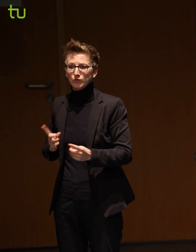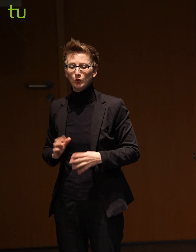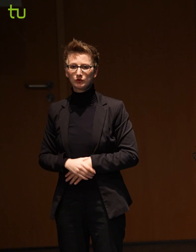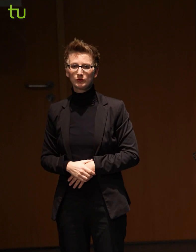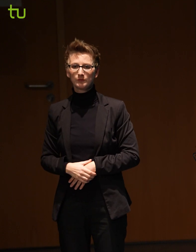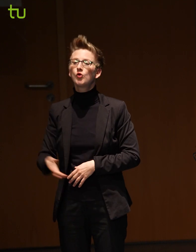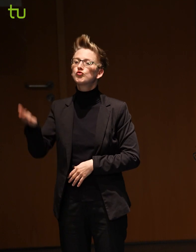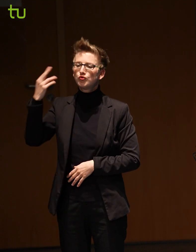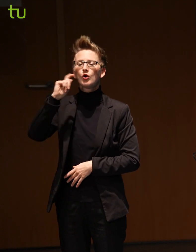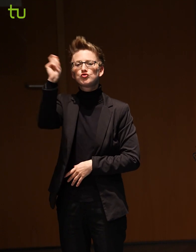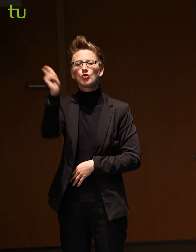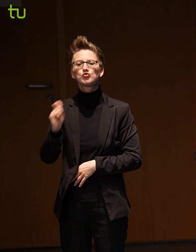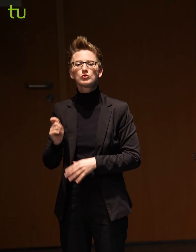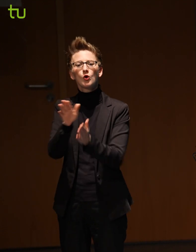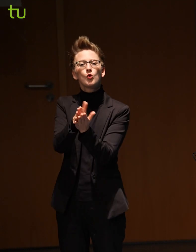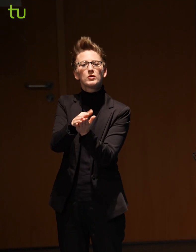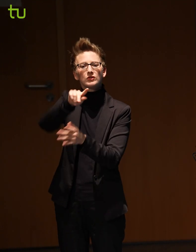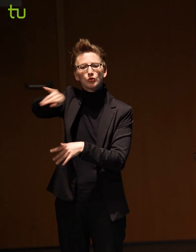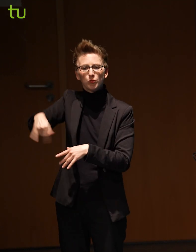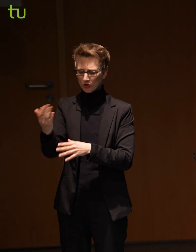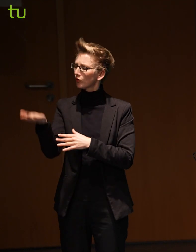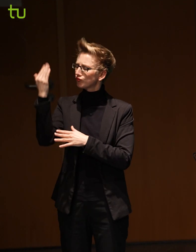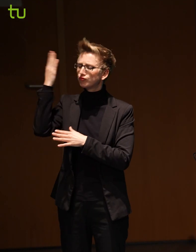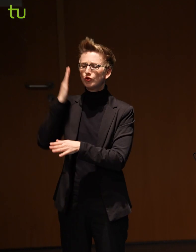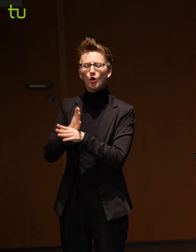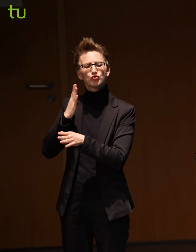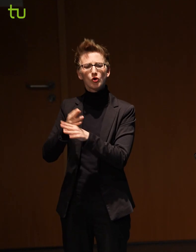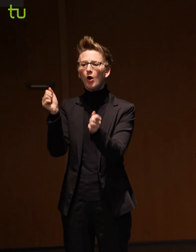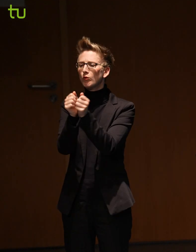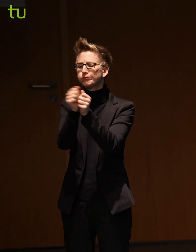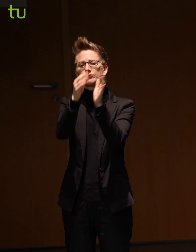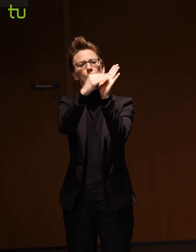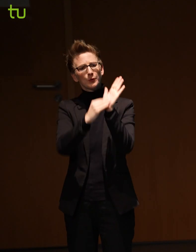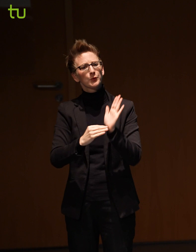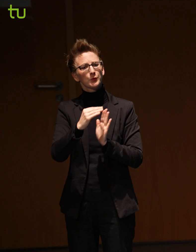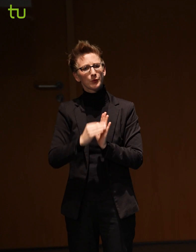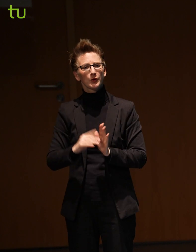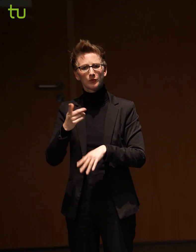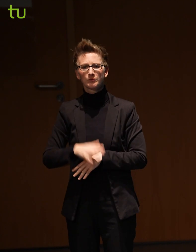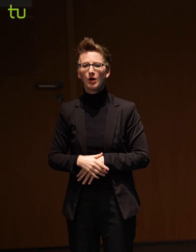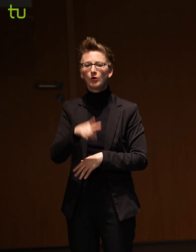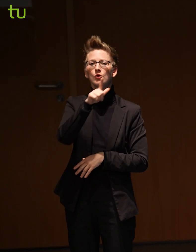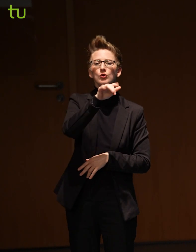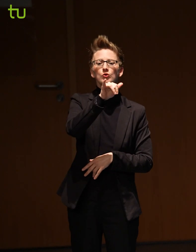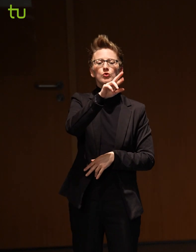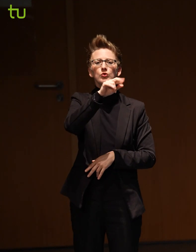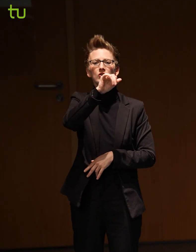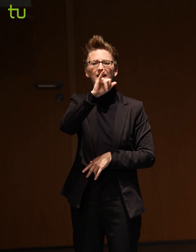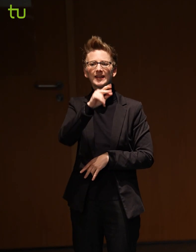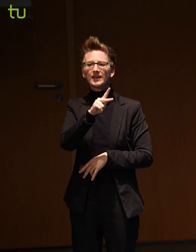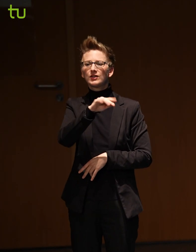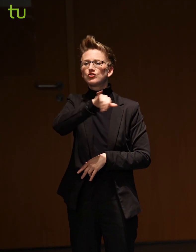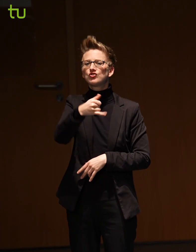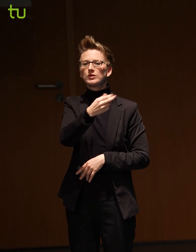studentische Übersetzungsprojekte durchgeführt, wie der Rektor gerade gesagt hat, und publiziert, so etwa die Lyrik Jimmy Carters und der